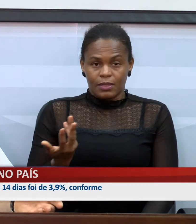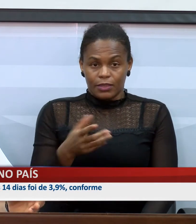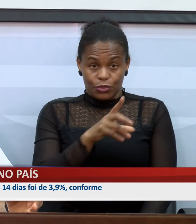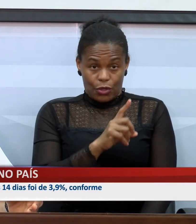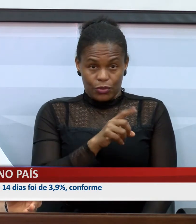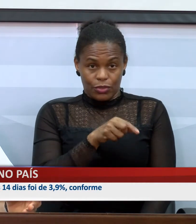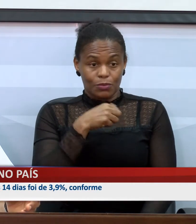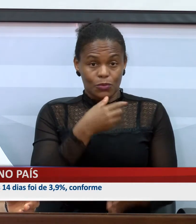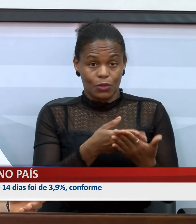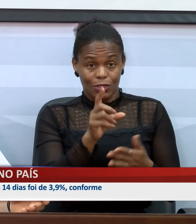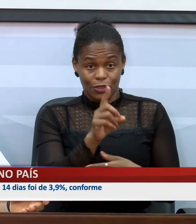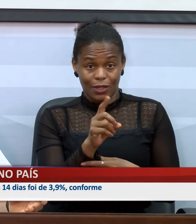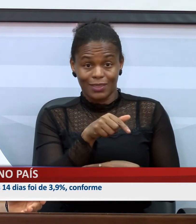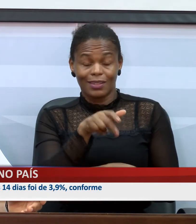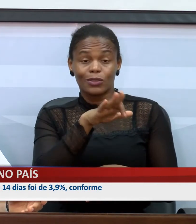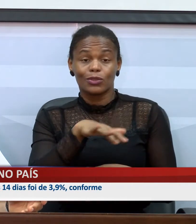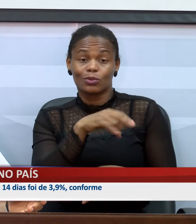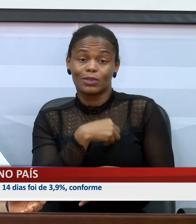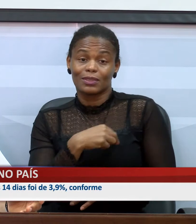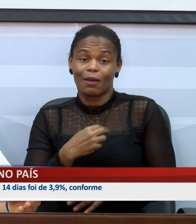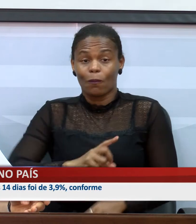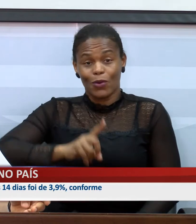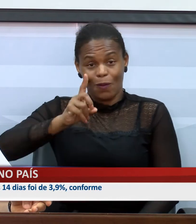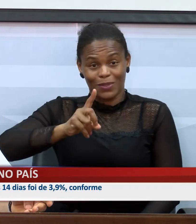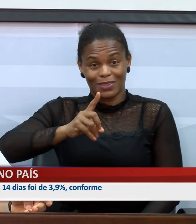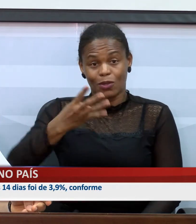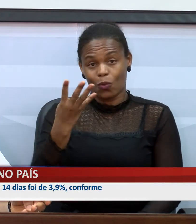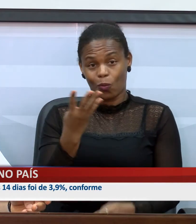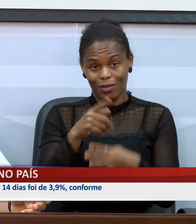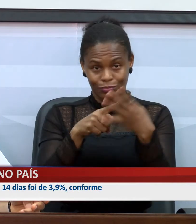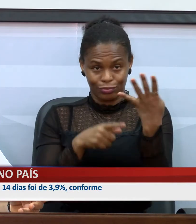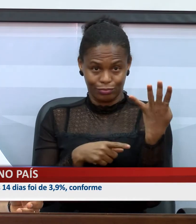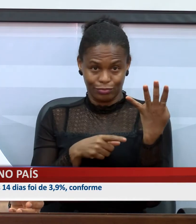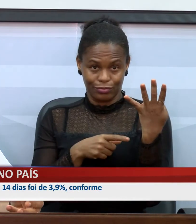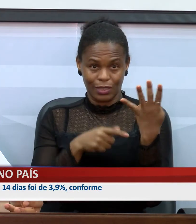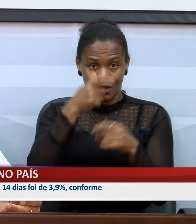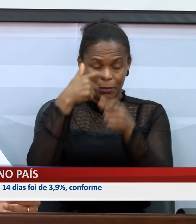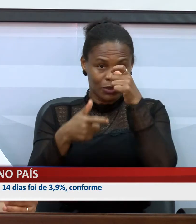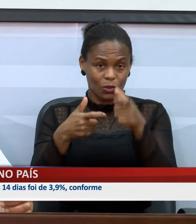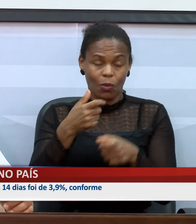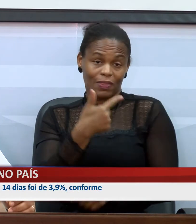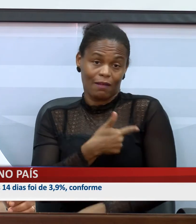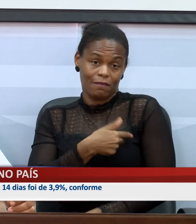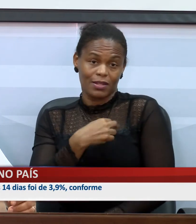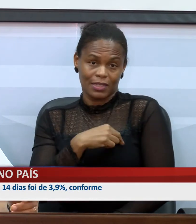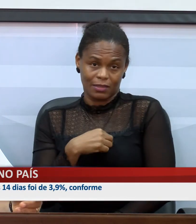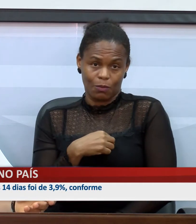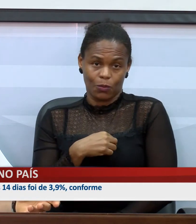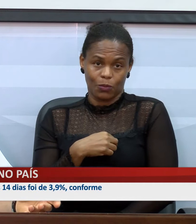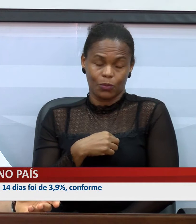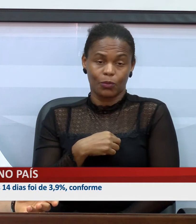seis desses óbitos foram da região de Santiago Norte, ou seja, quatro eram pessoas de Tarrafal de